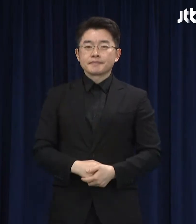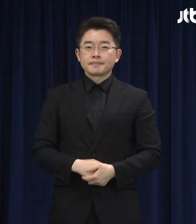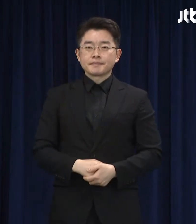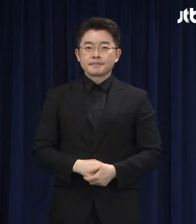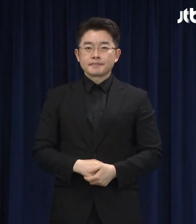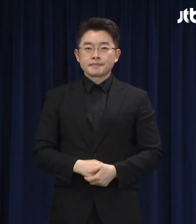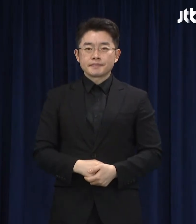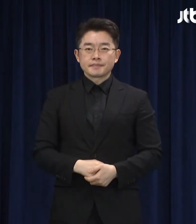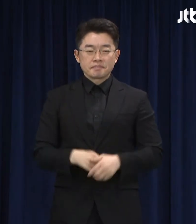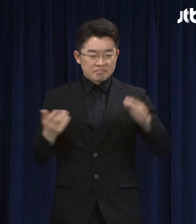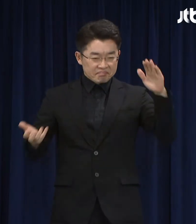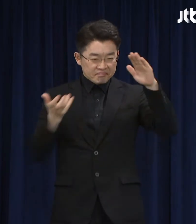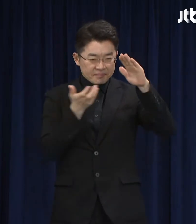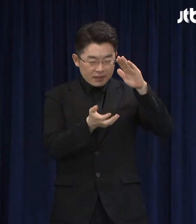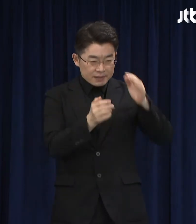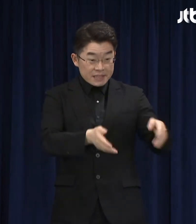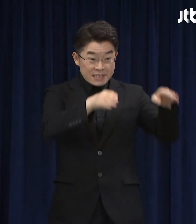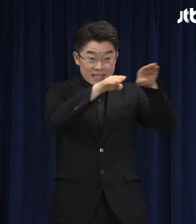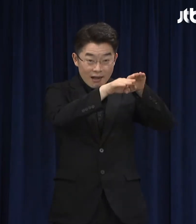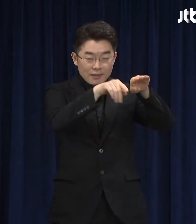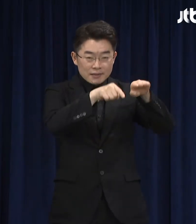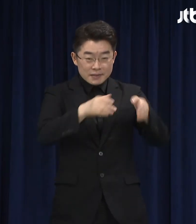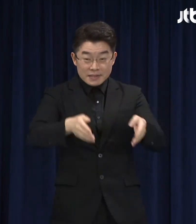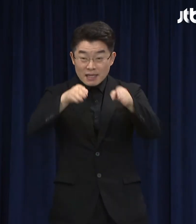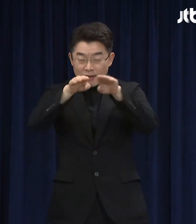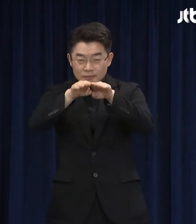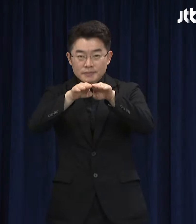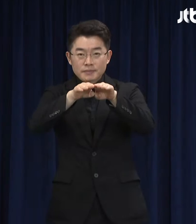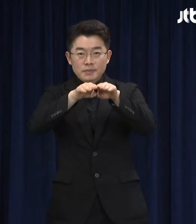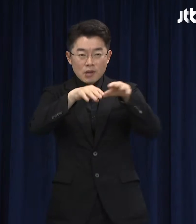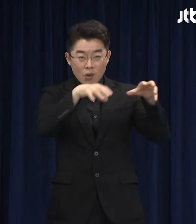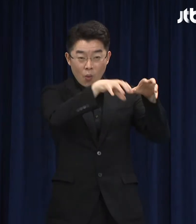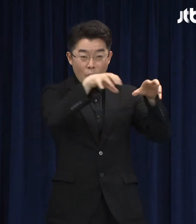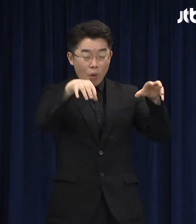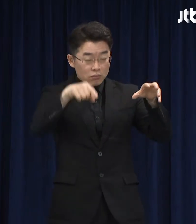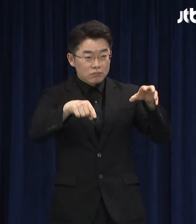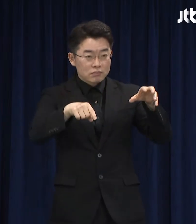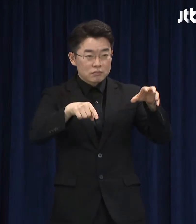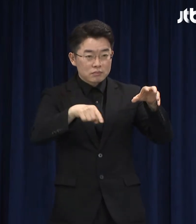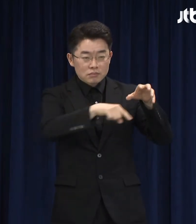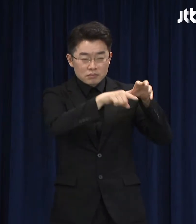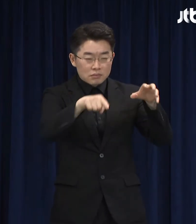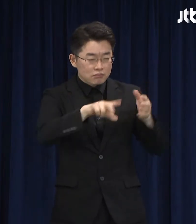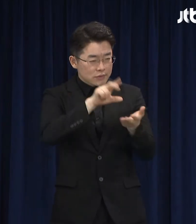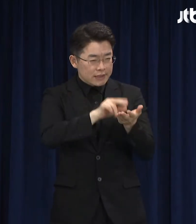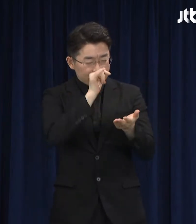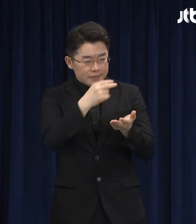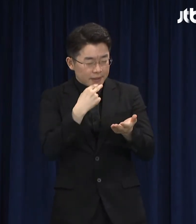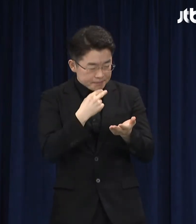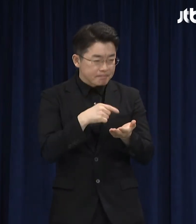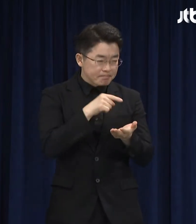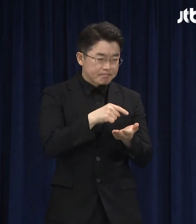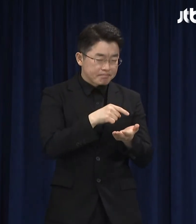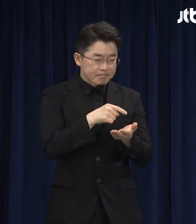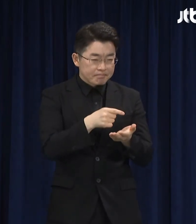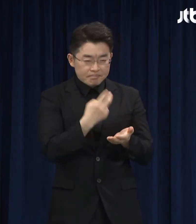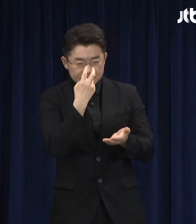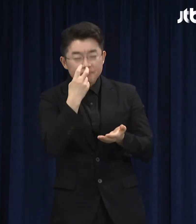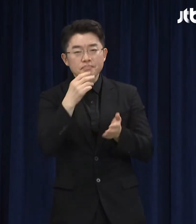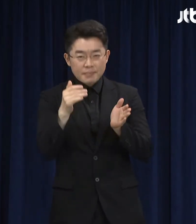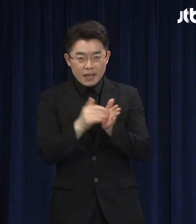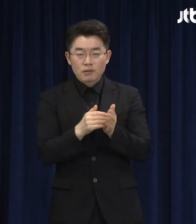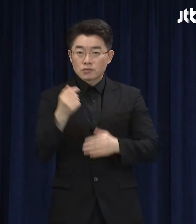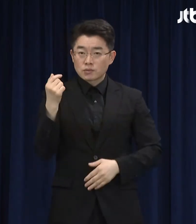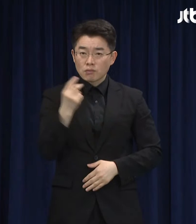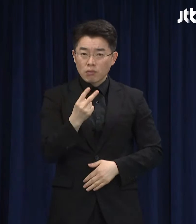주요 설비들이 설계도로 현장에 설치되어 있는 것을 확인을 하였습니다. 그리고 이상 상황 시에